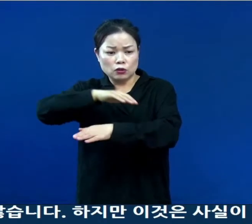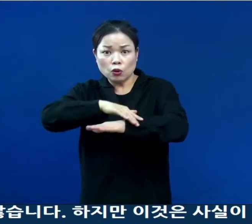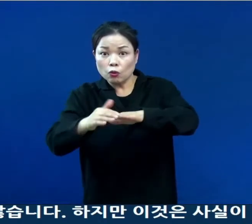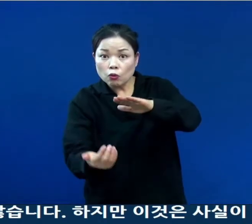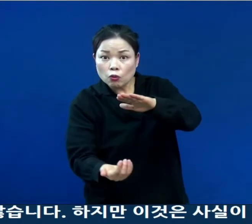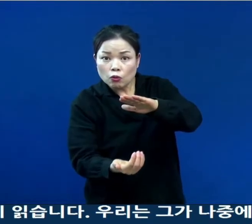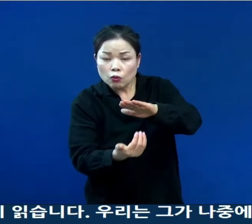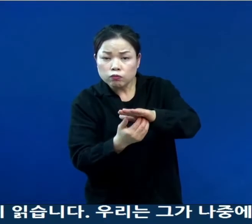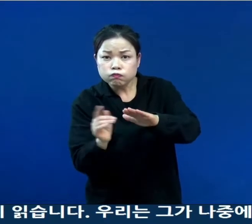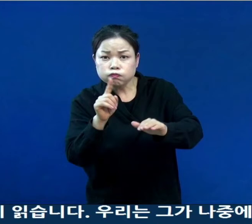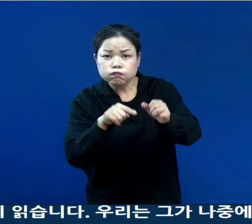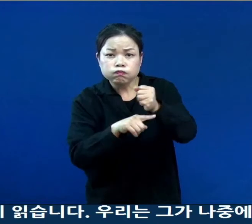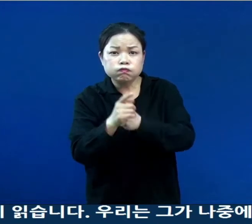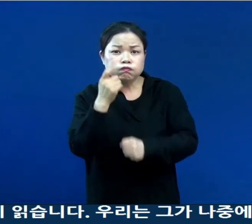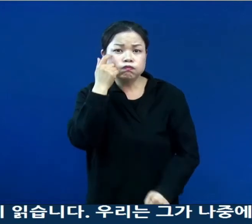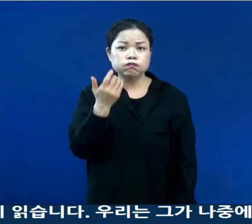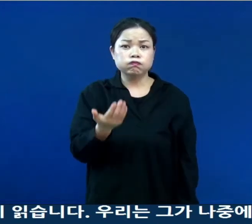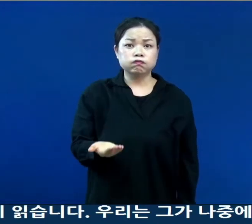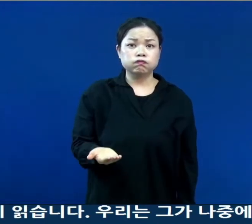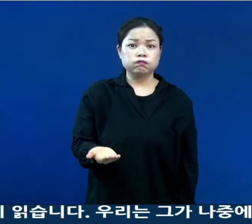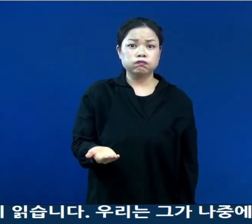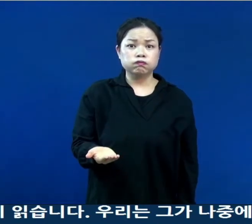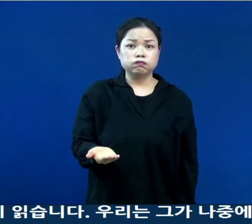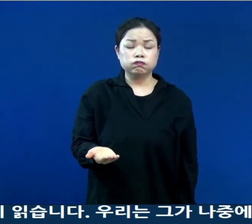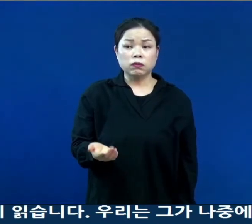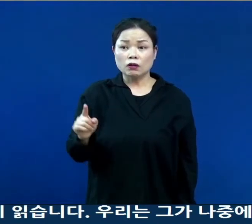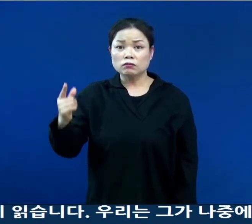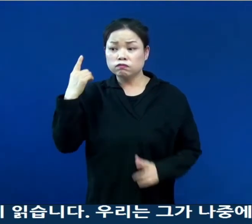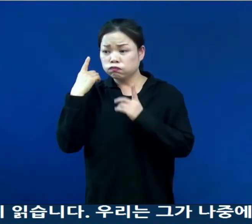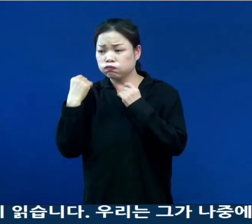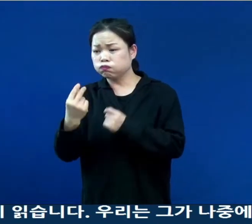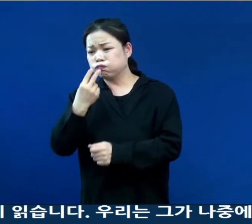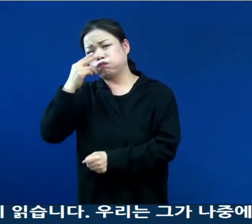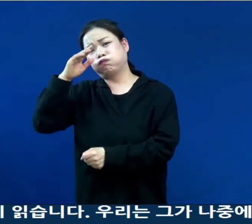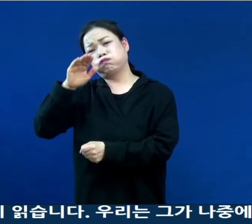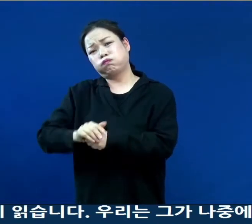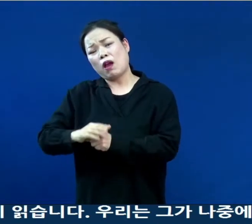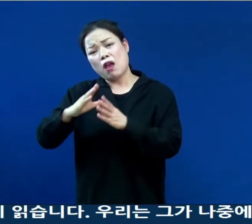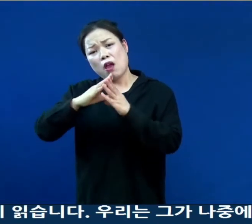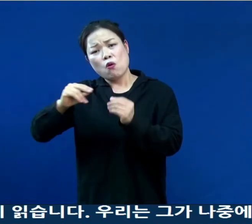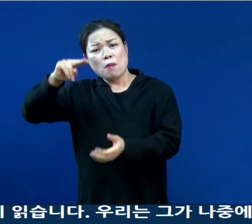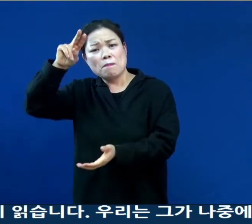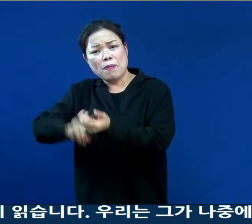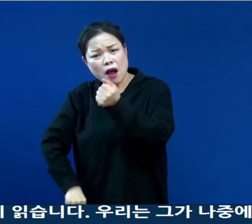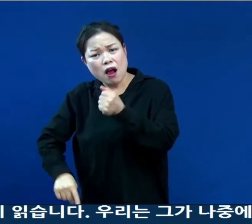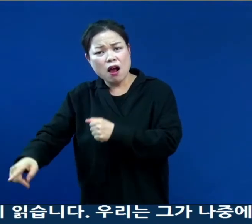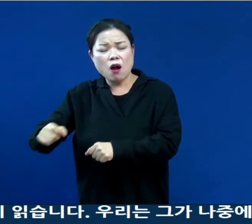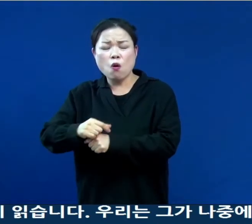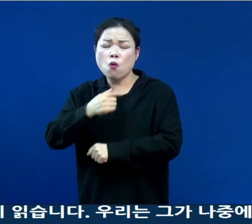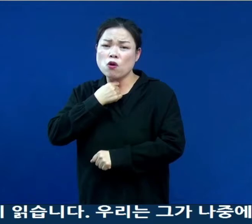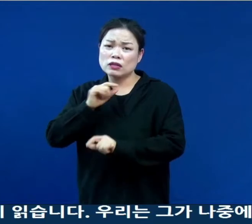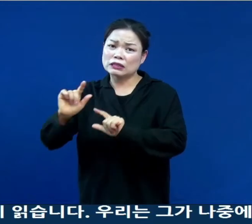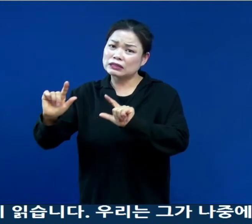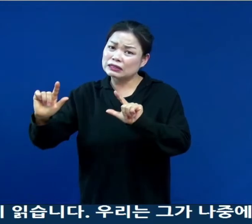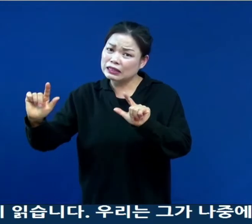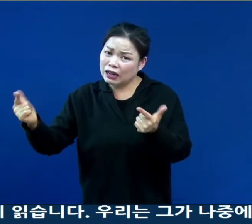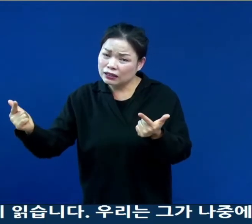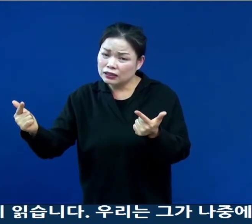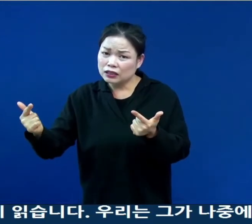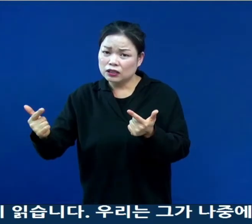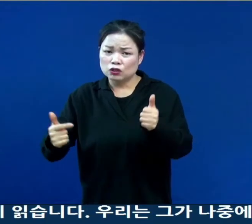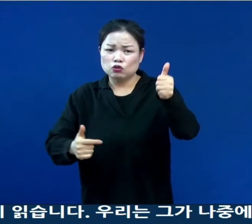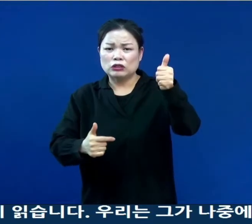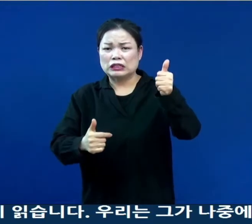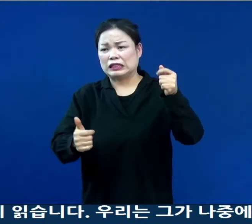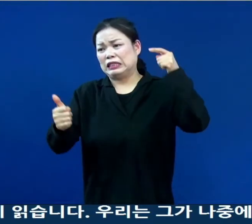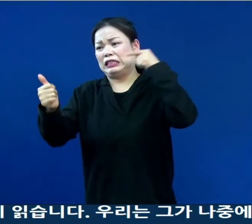형통이 무슨 의미가 있겠습니까? 그는 여전히 억울하게 외국에 팔려와서 원하지 않는 일을 주인이 시키는 대로